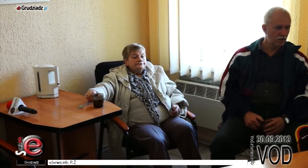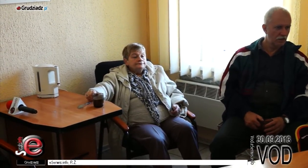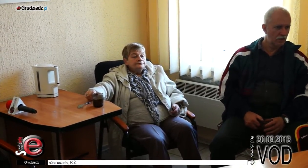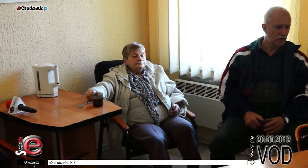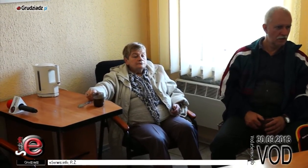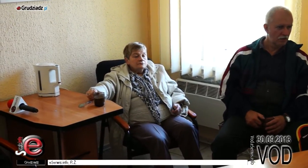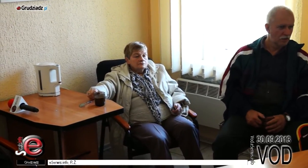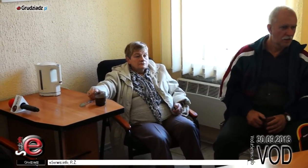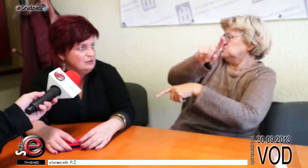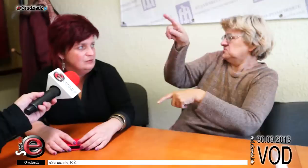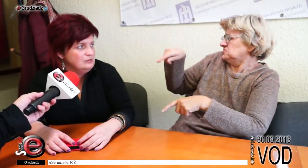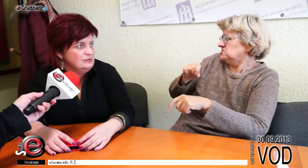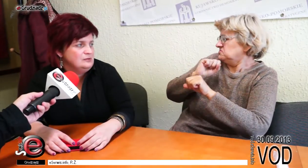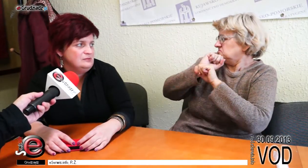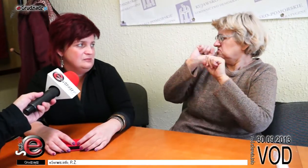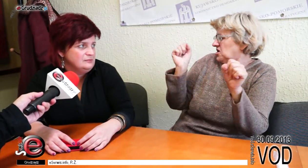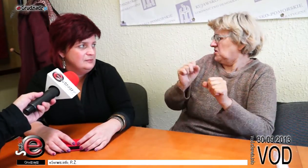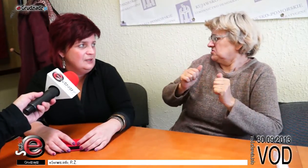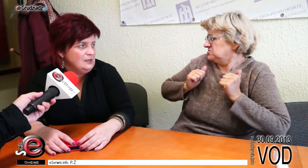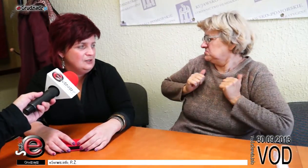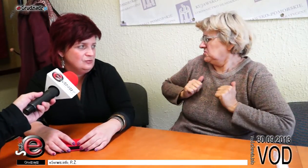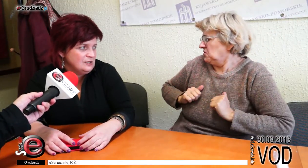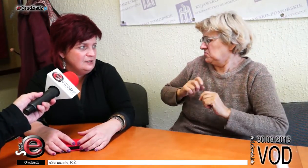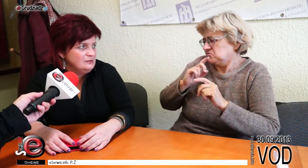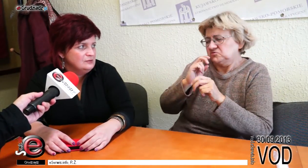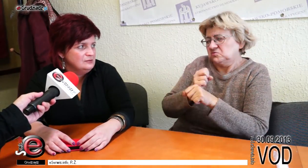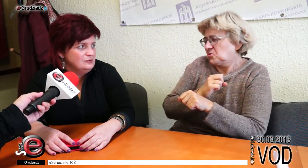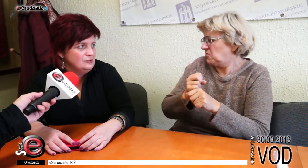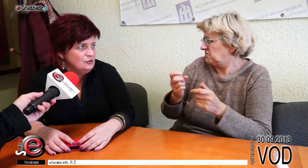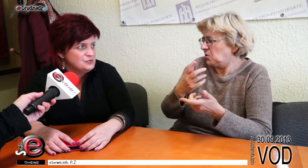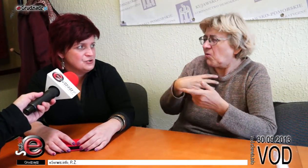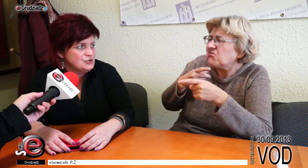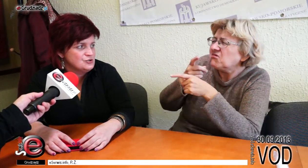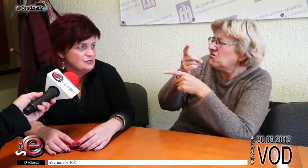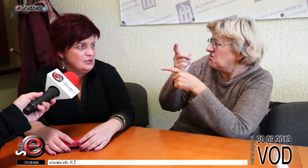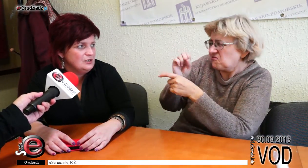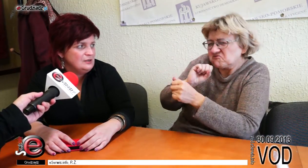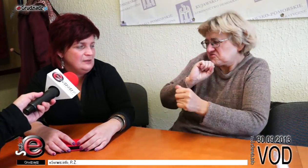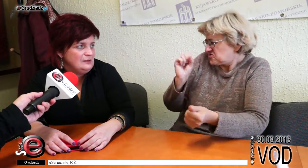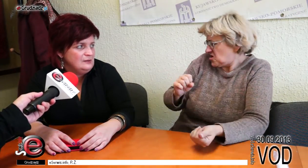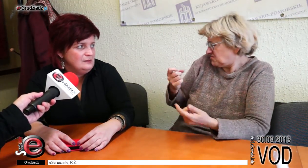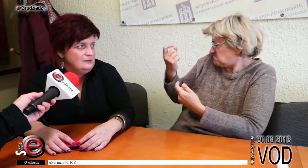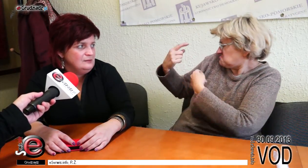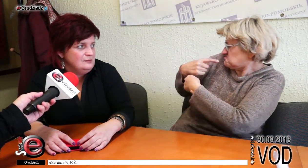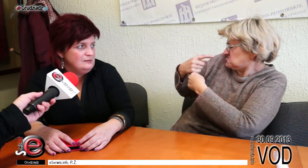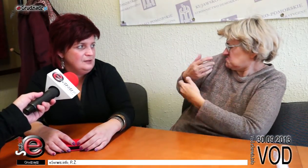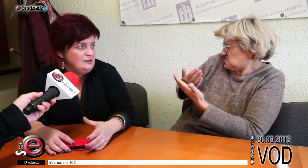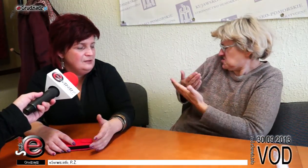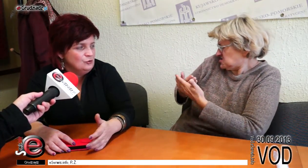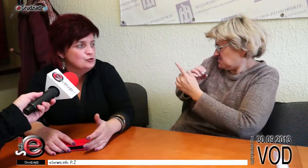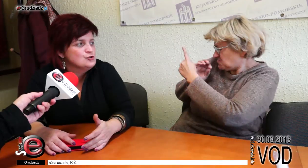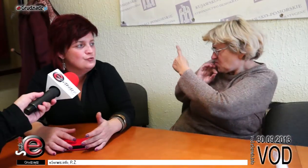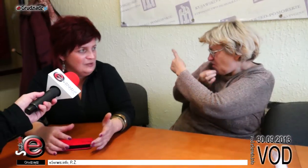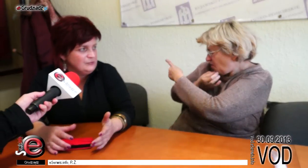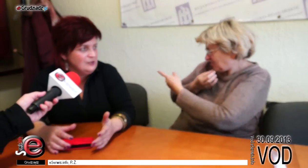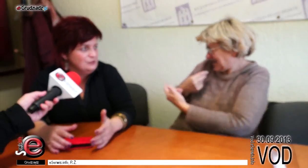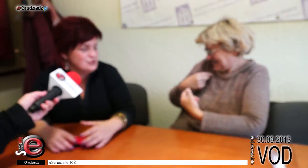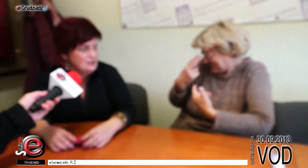dnia codziennego, pomagają też w integracji. Pani Marianna bardzo chwali sobie szczególnie zajęcia, które są organizowane